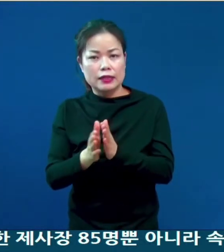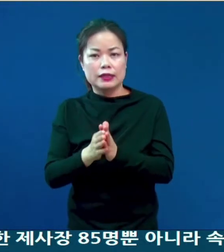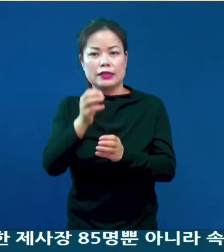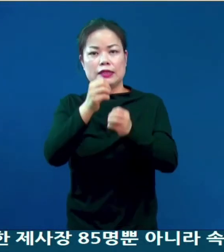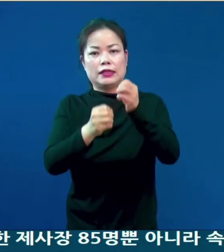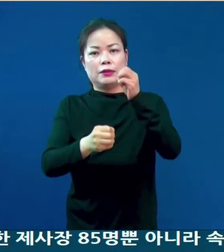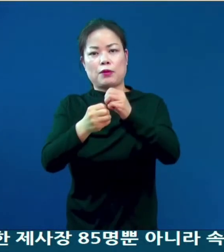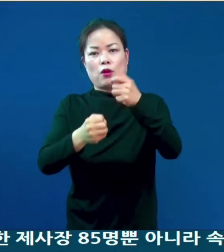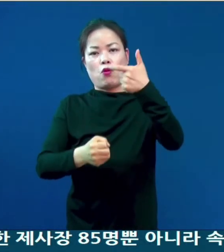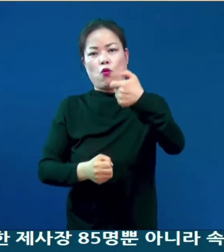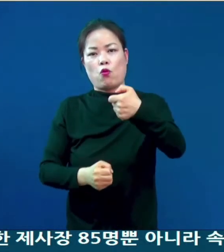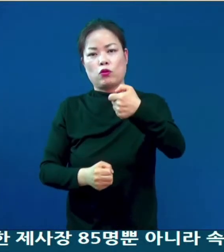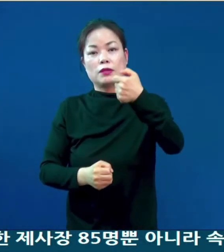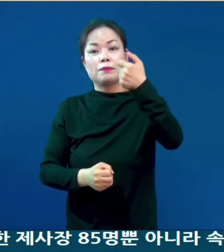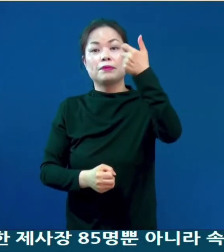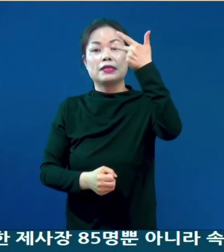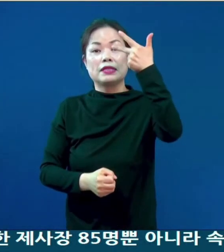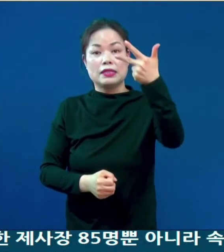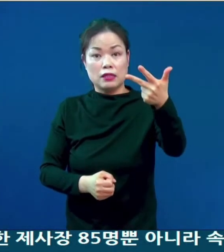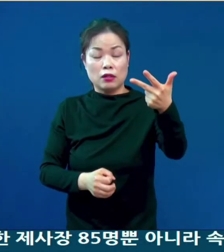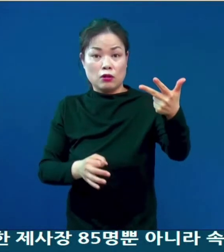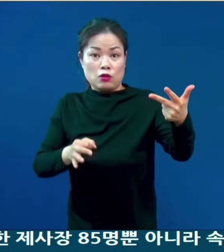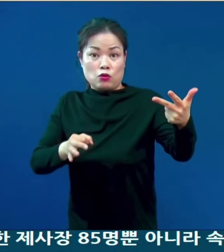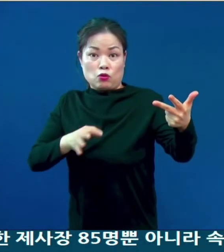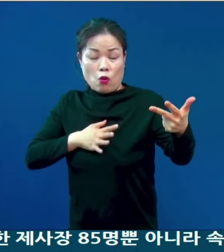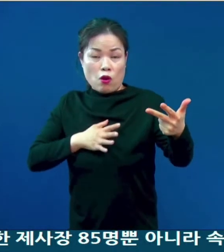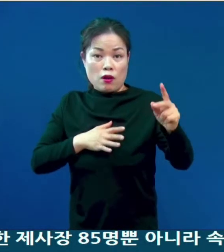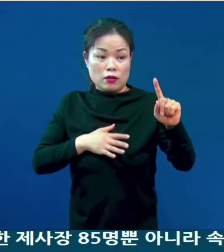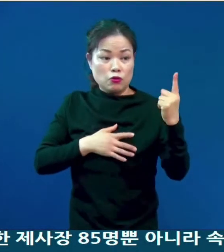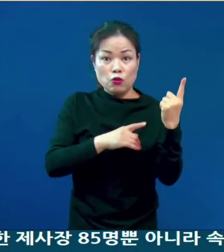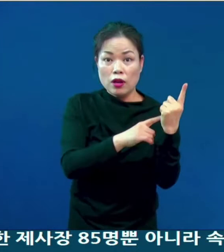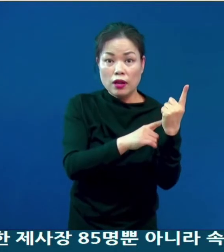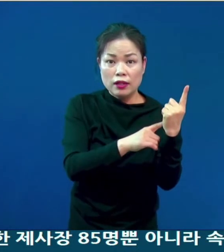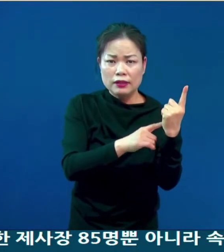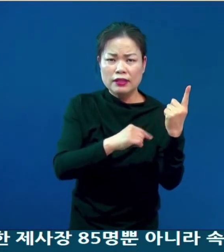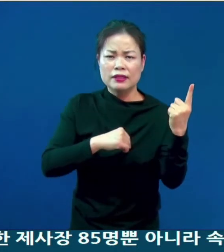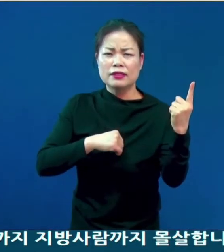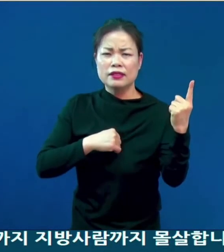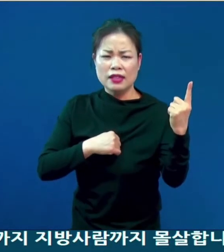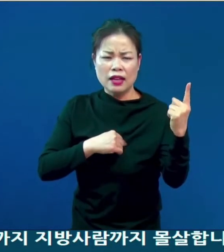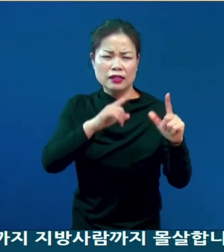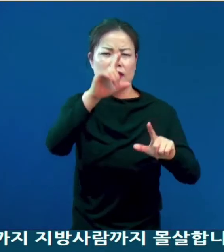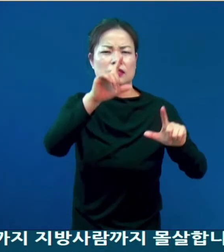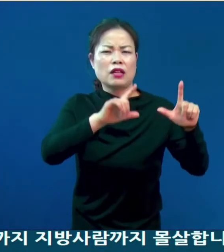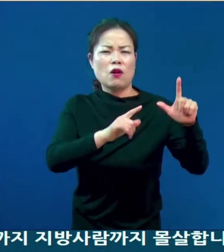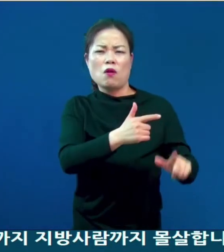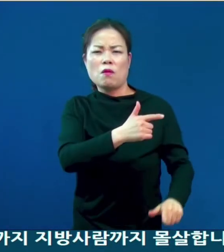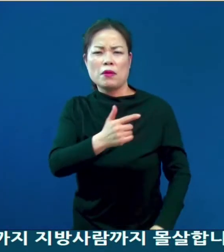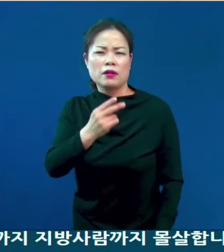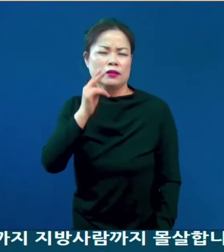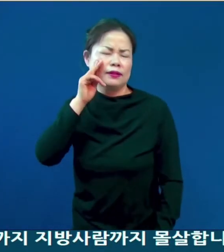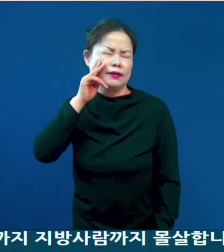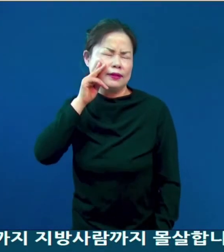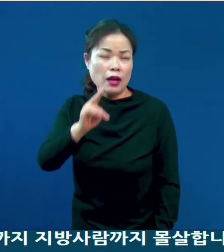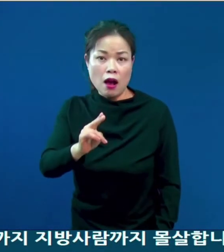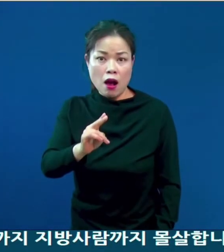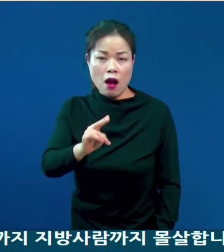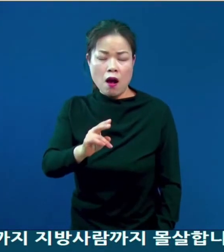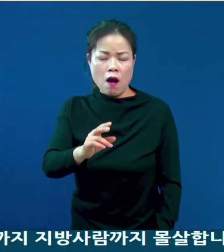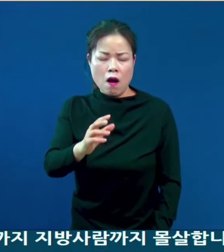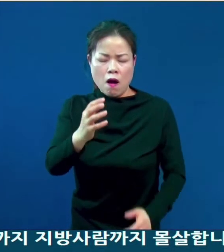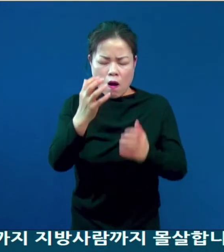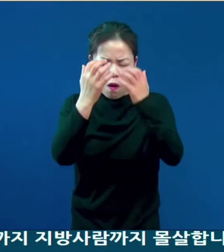시편 57편입니다. 놀랍게도 다윗은 자신이 처한 상황이 얼마나 비참하고